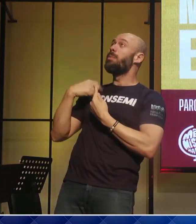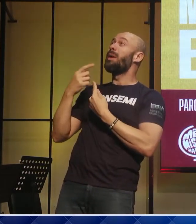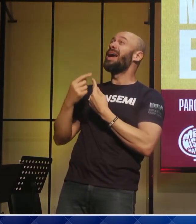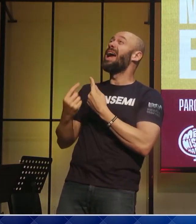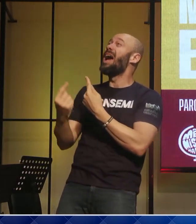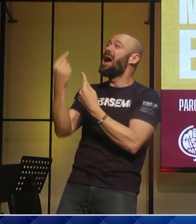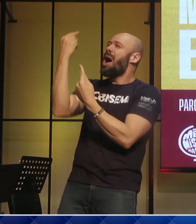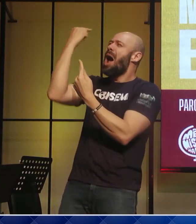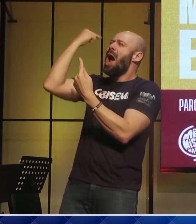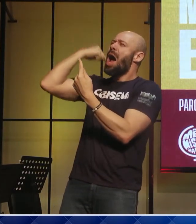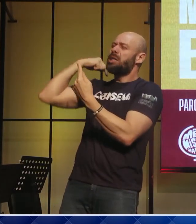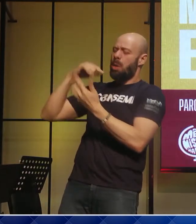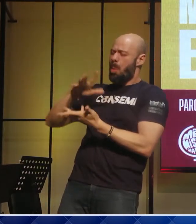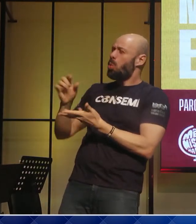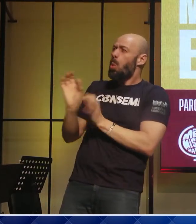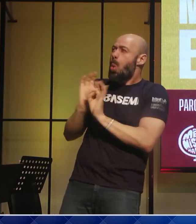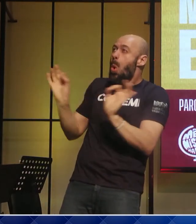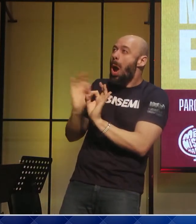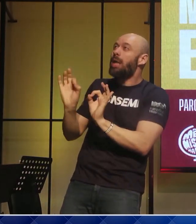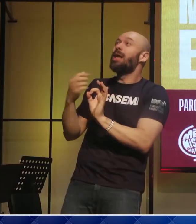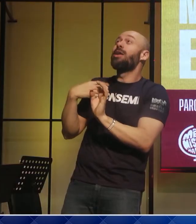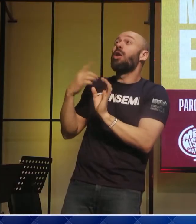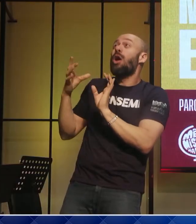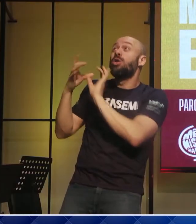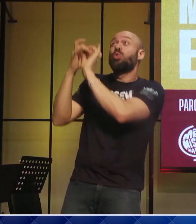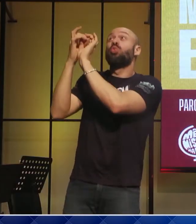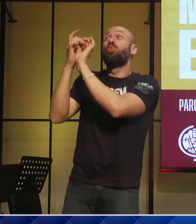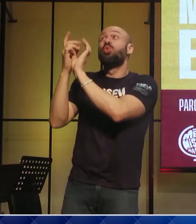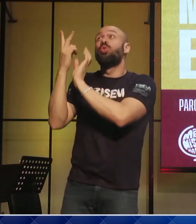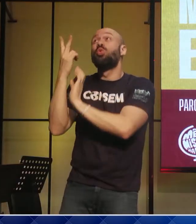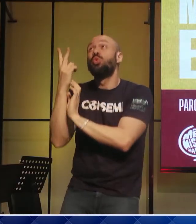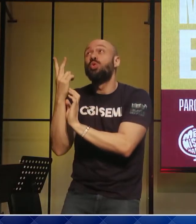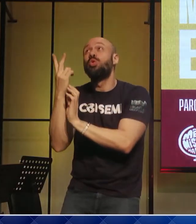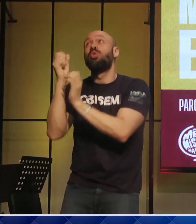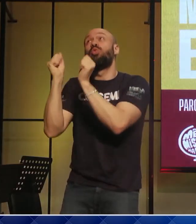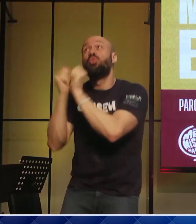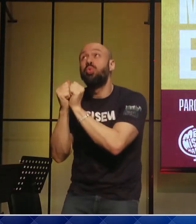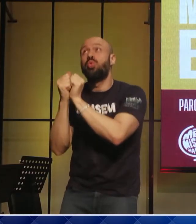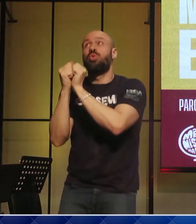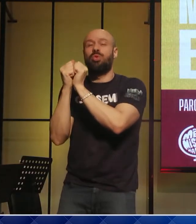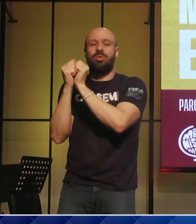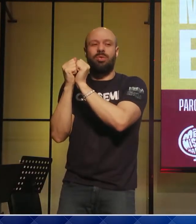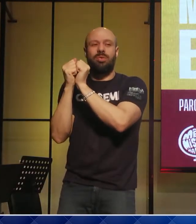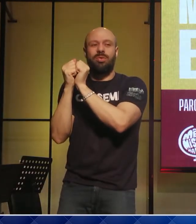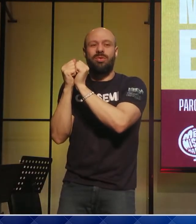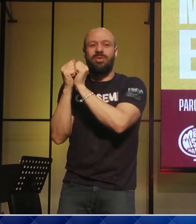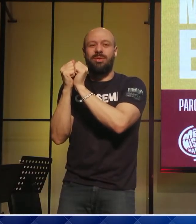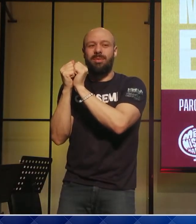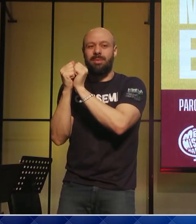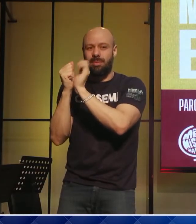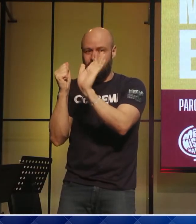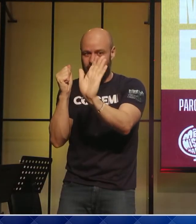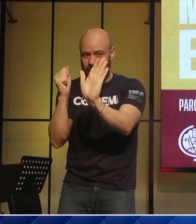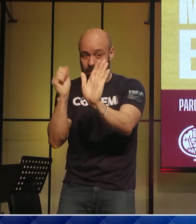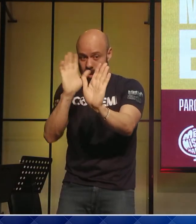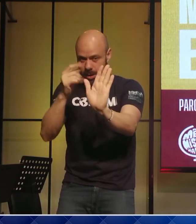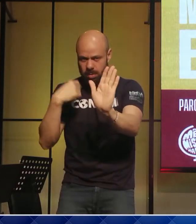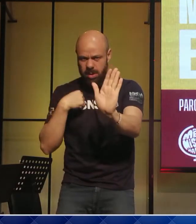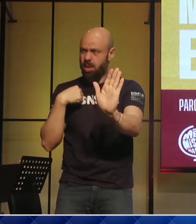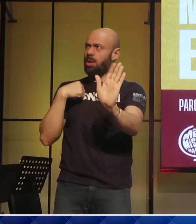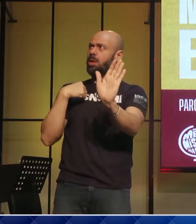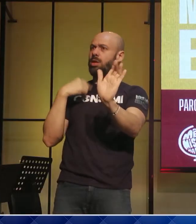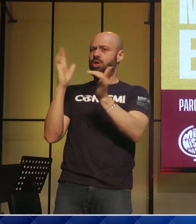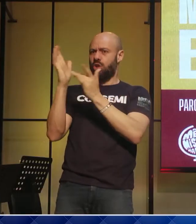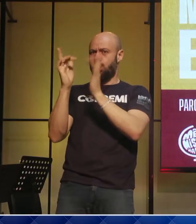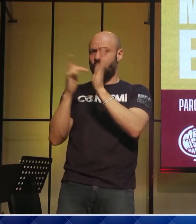mundo. Você vai falar: poxa, eu não estava antes. Você estava antes.